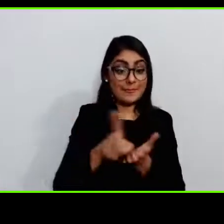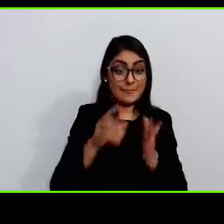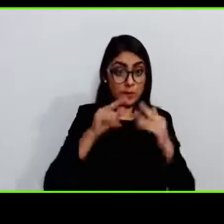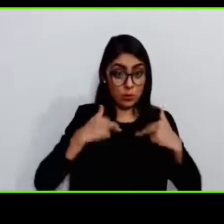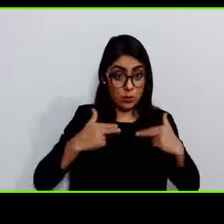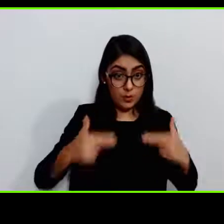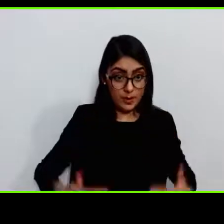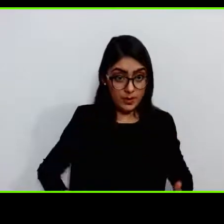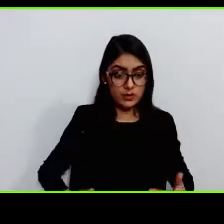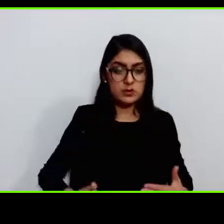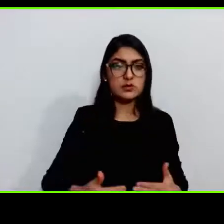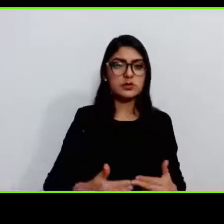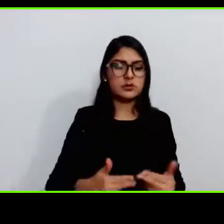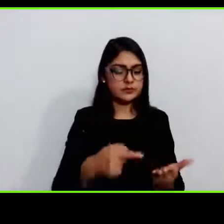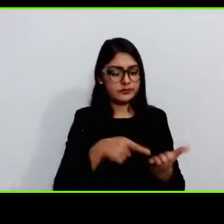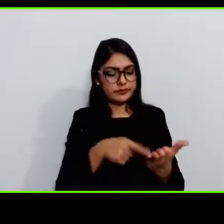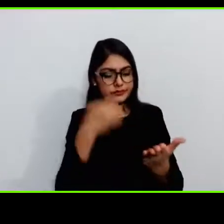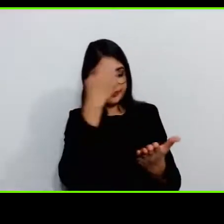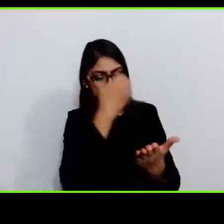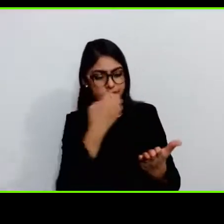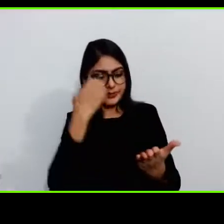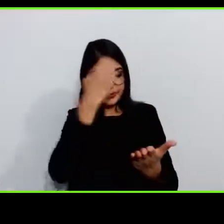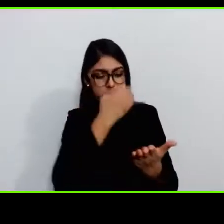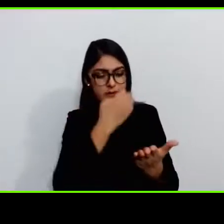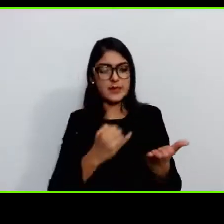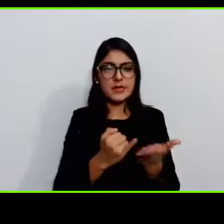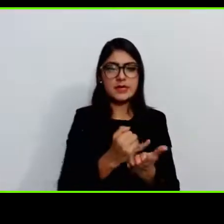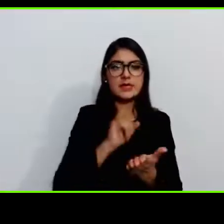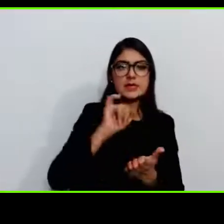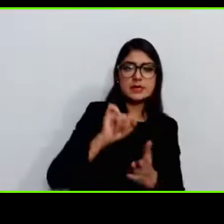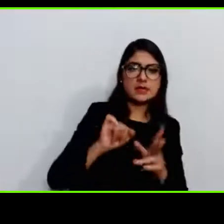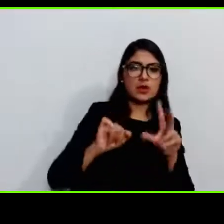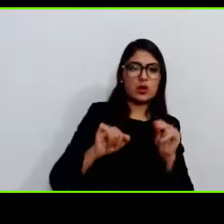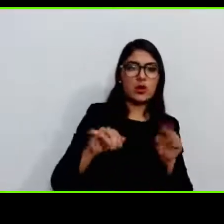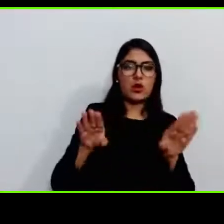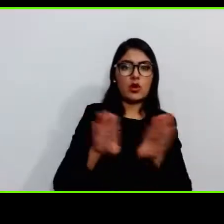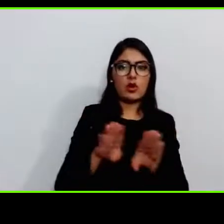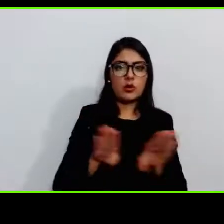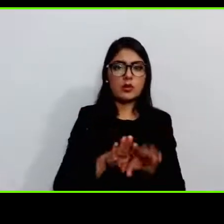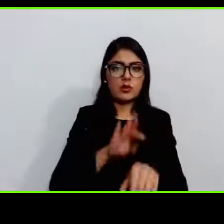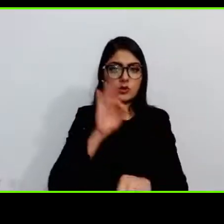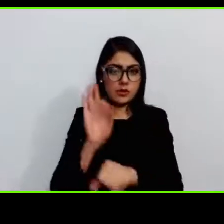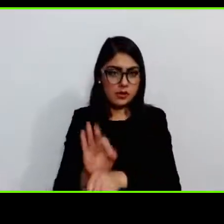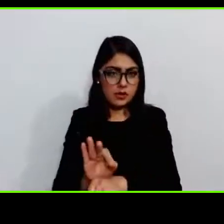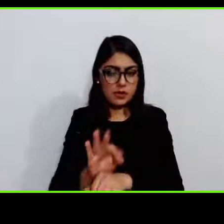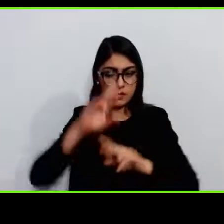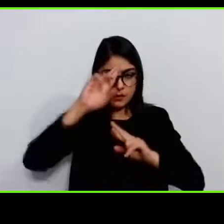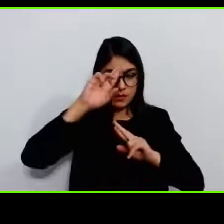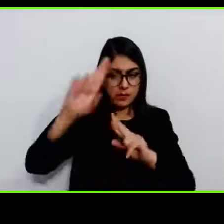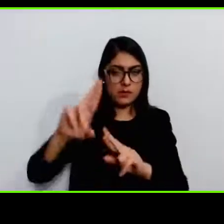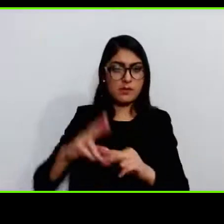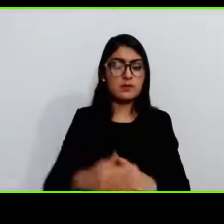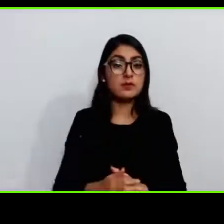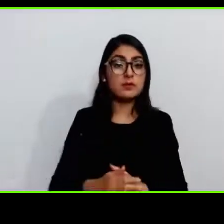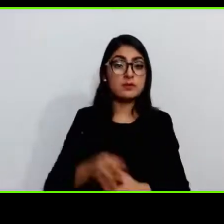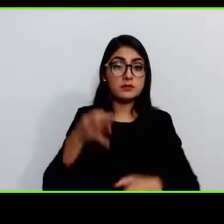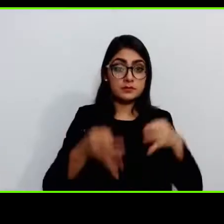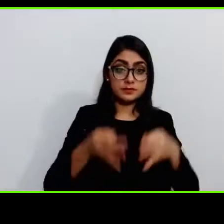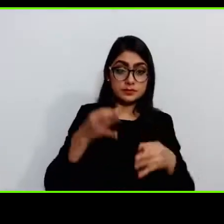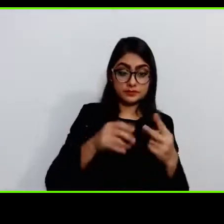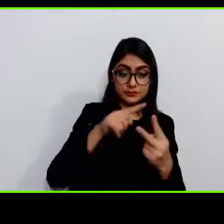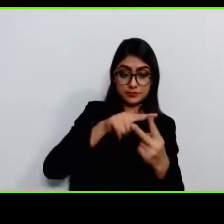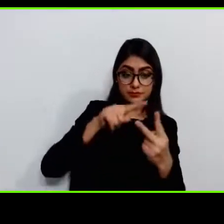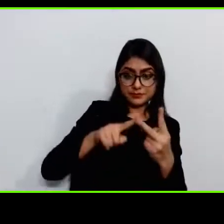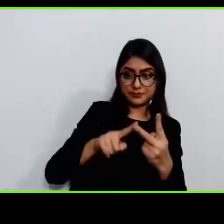y que esas interpretaciones muchas veces se pueden superponer, ¿no? Pueden, digamos, porque las dos cortes tienen la